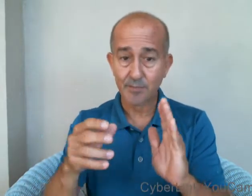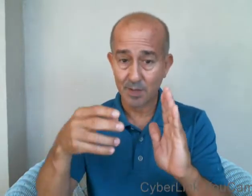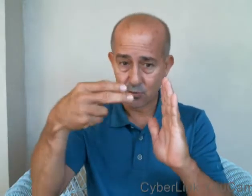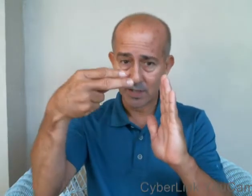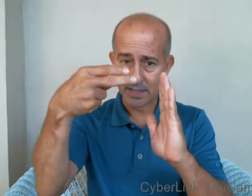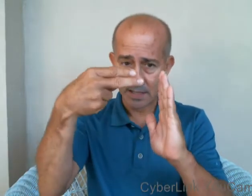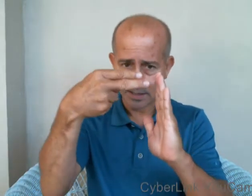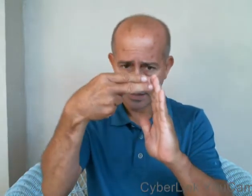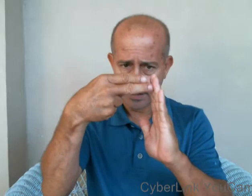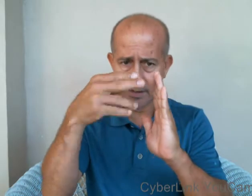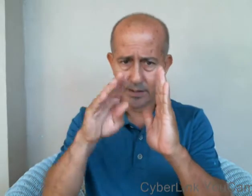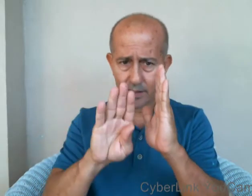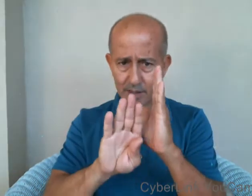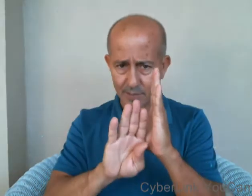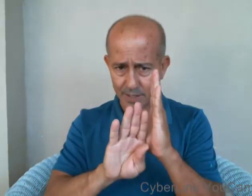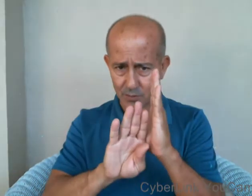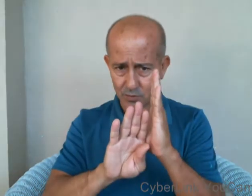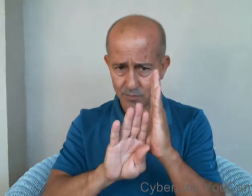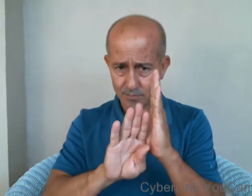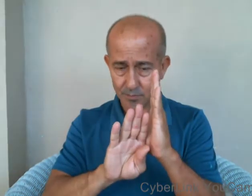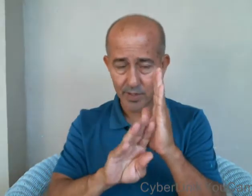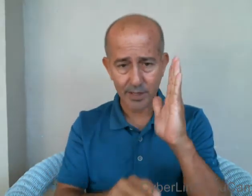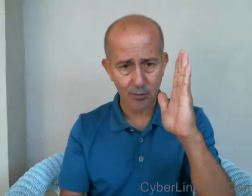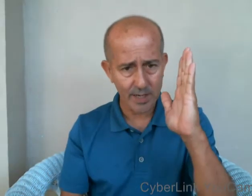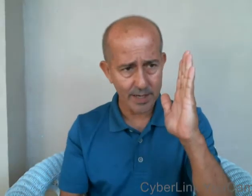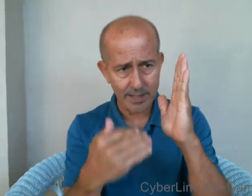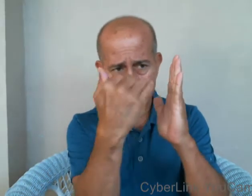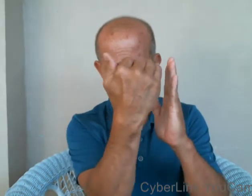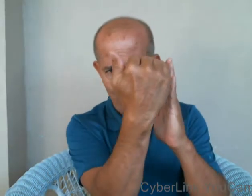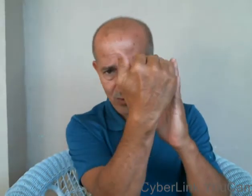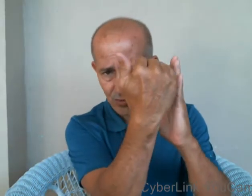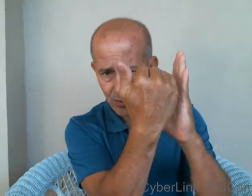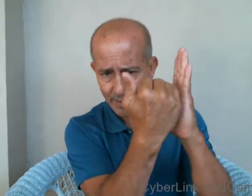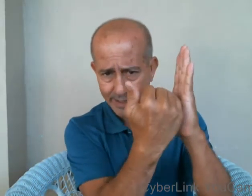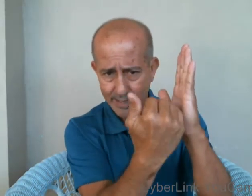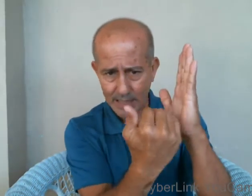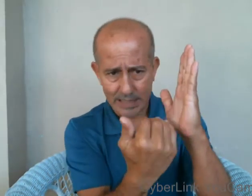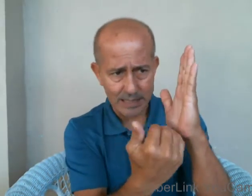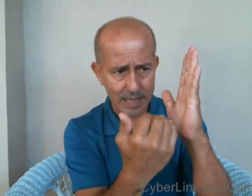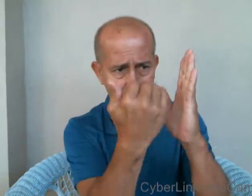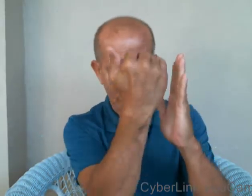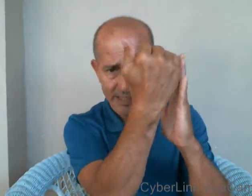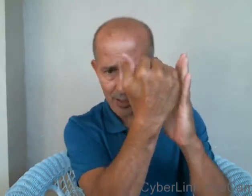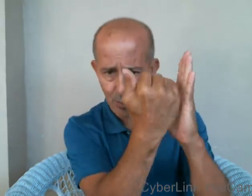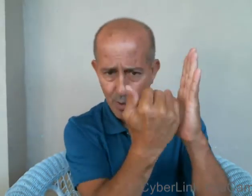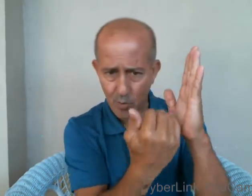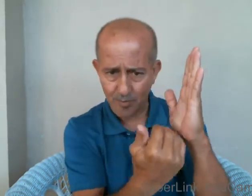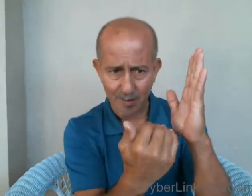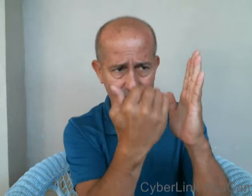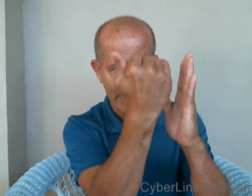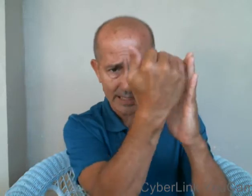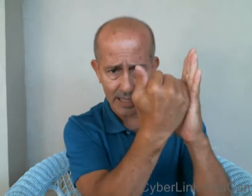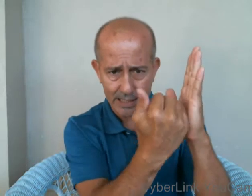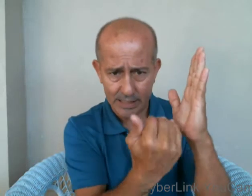vamos a utilizar hebreos. Porque recuerden, aquí hacemos todo lo que está listado, que está como en un papel que está